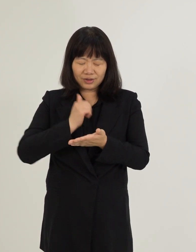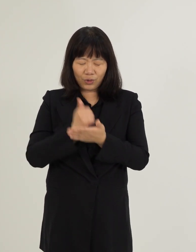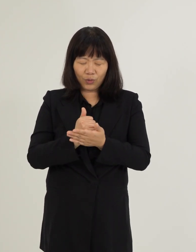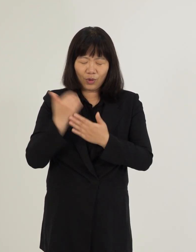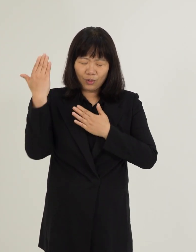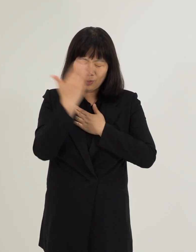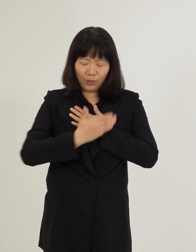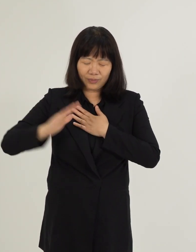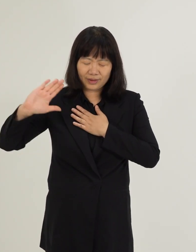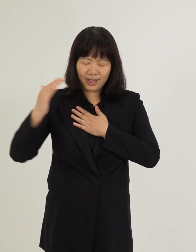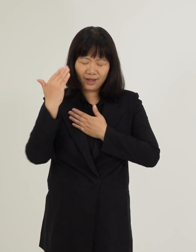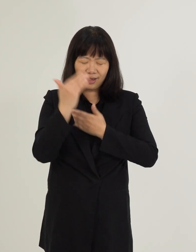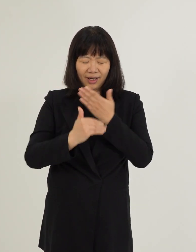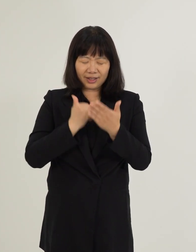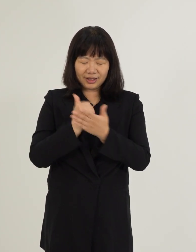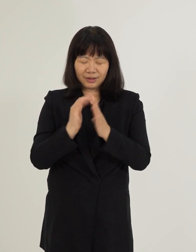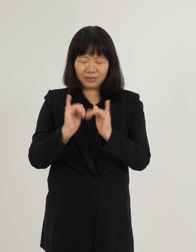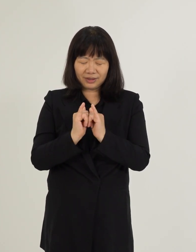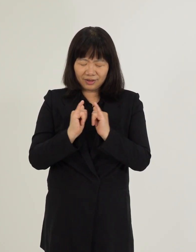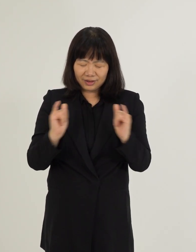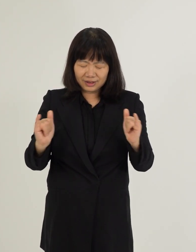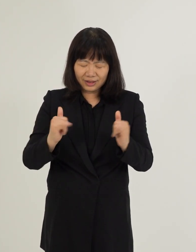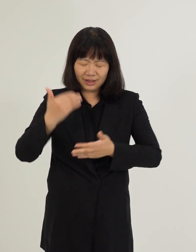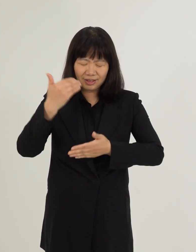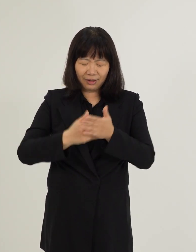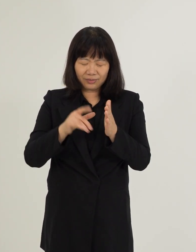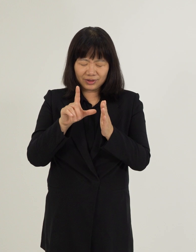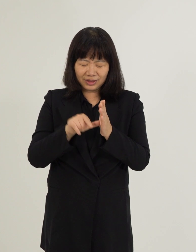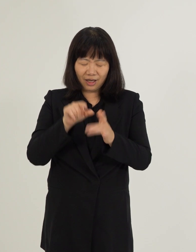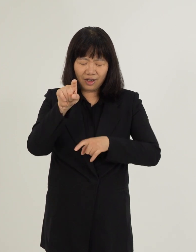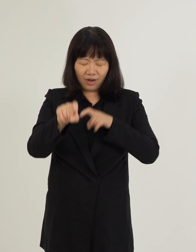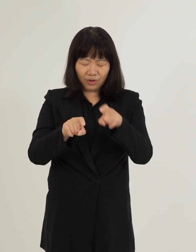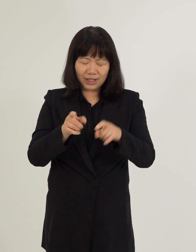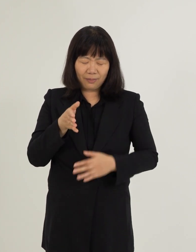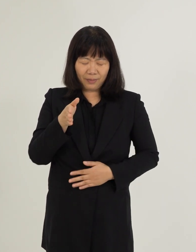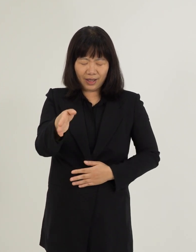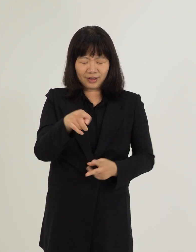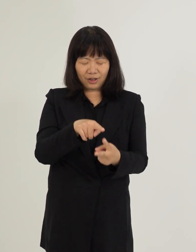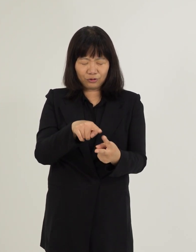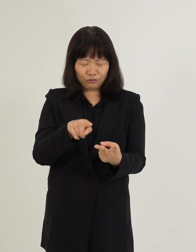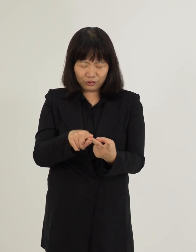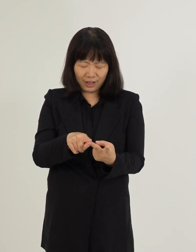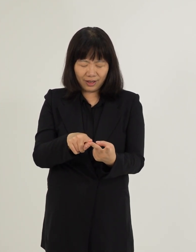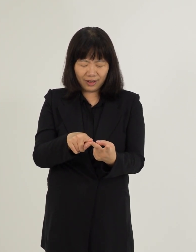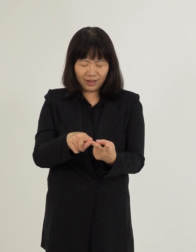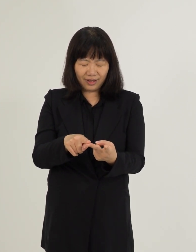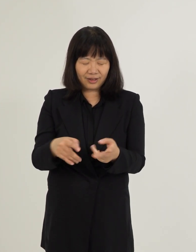백성들이 남은 시간 동안 걸어가야 될 방향은 두 가지밖에 없습니다.